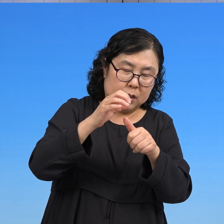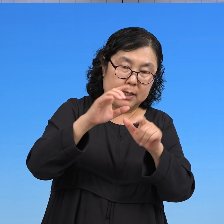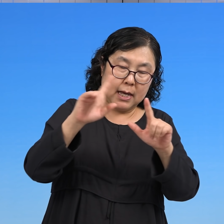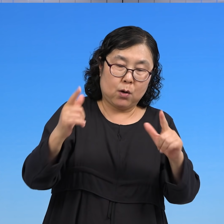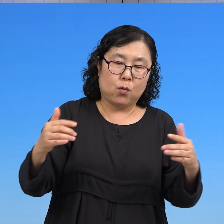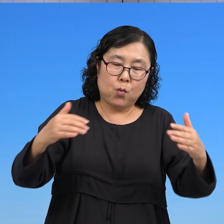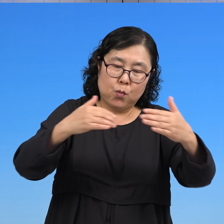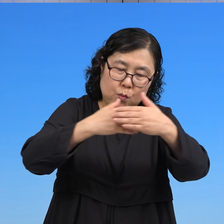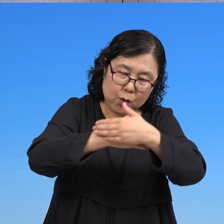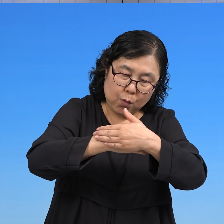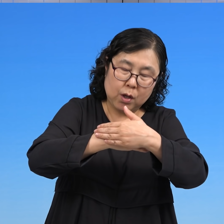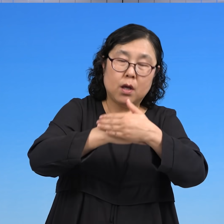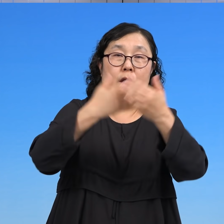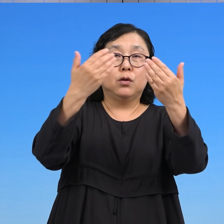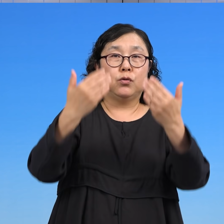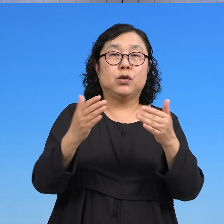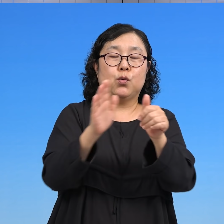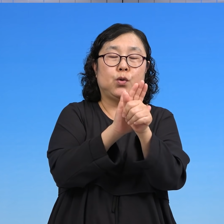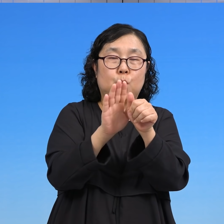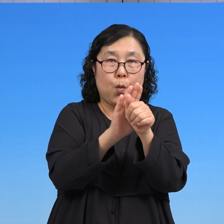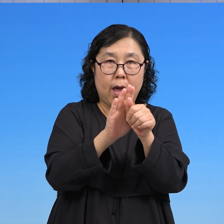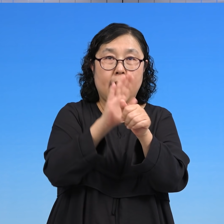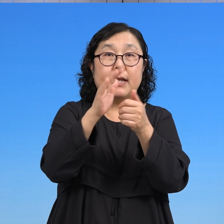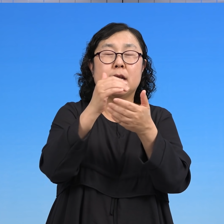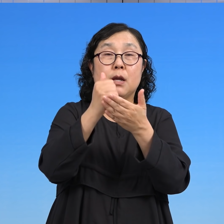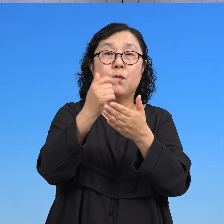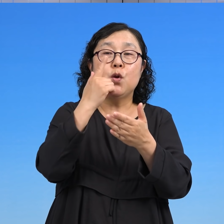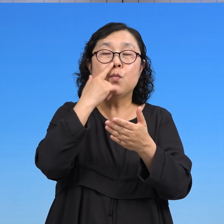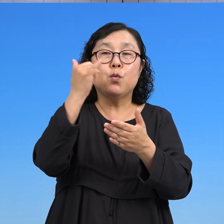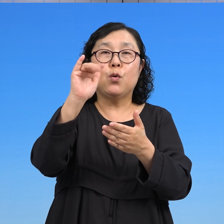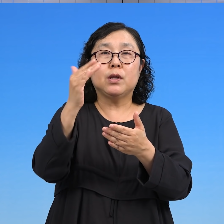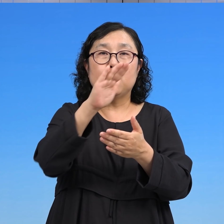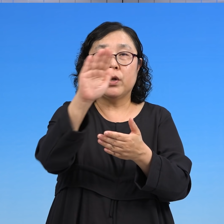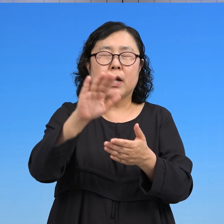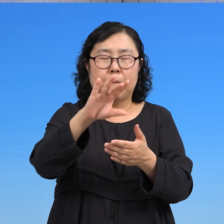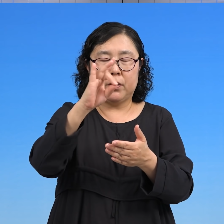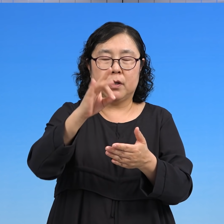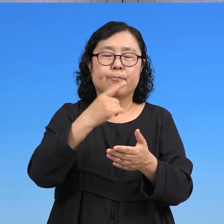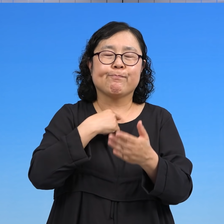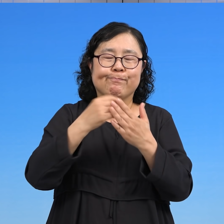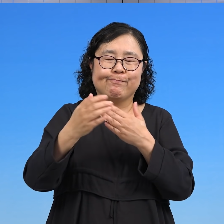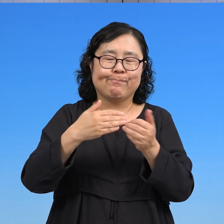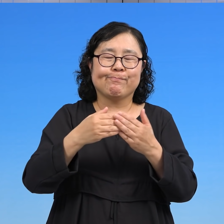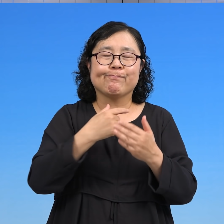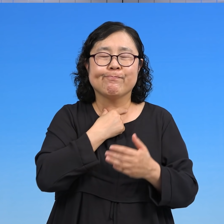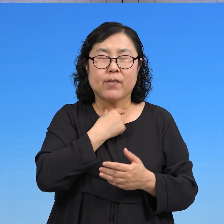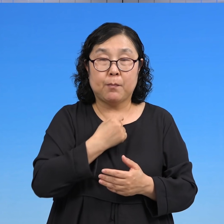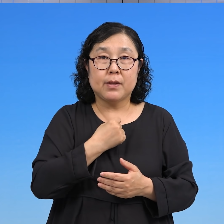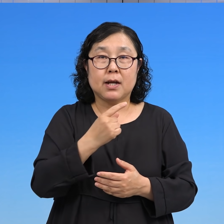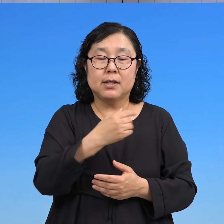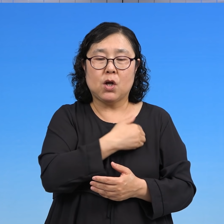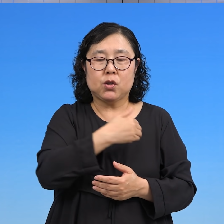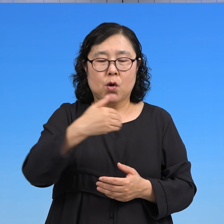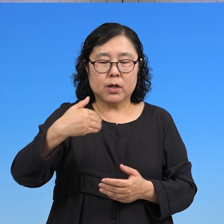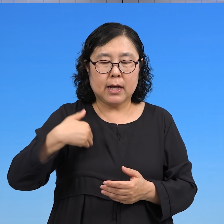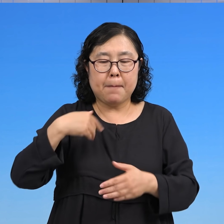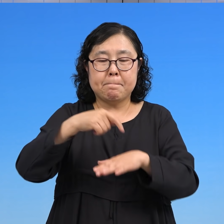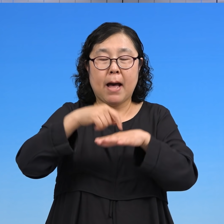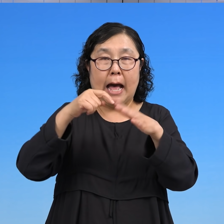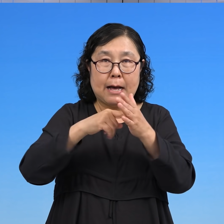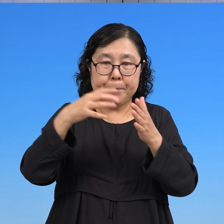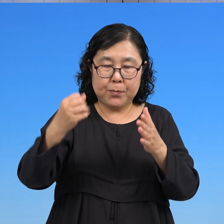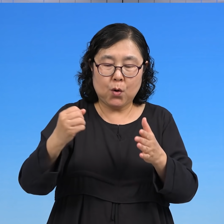꾸짖지 않고 품어주시는 그 위로의 하나님을 부모된 우리가 먼저 경험하기를 원합니다. 그 넉넉함으로